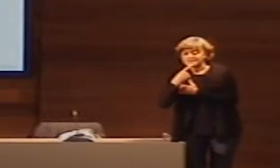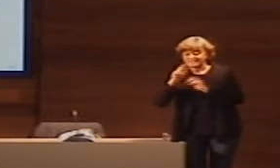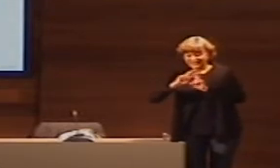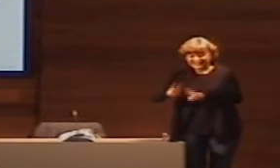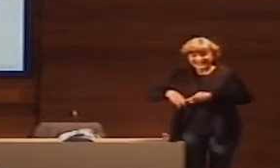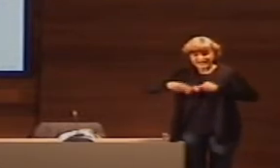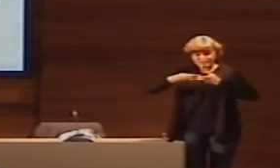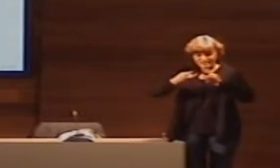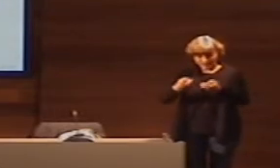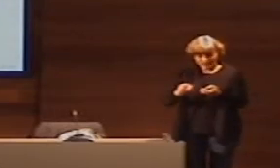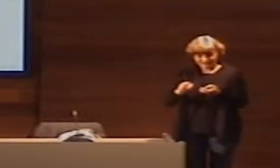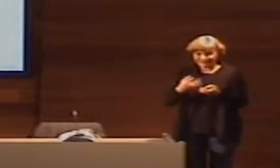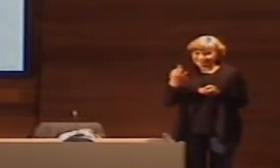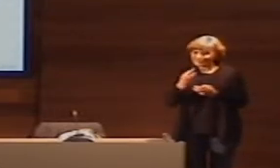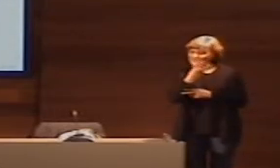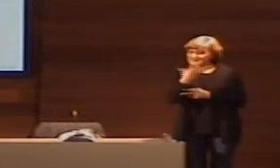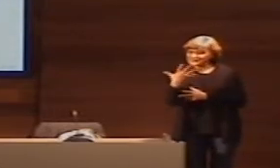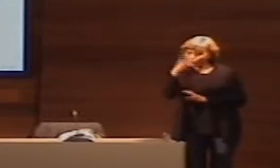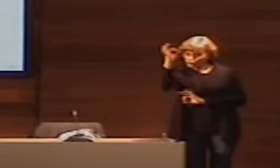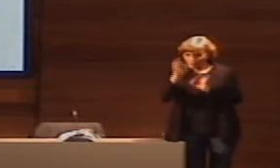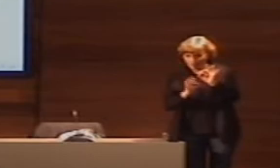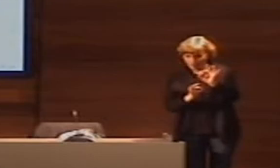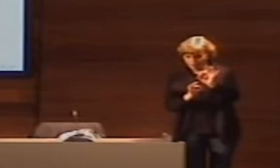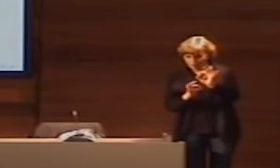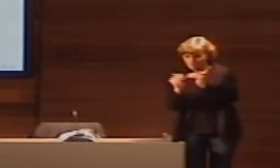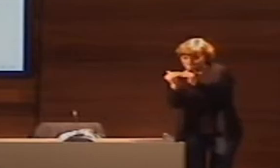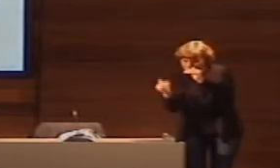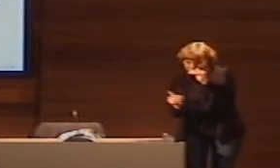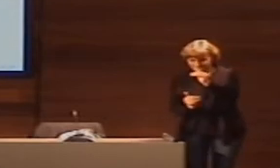haberse reducido hasta un 35% de los niveles vertidos en